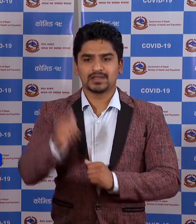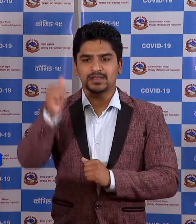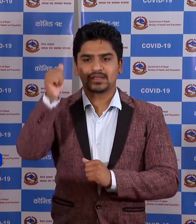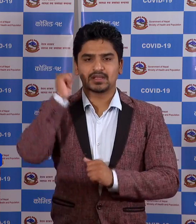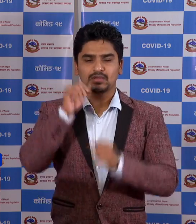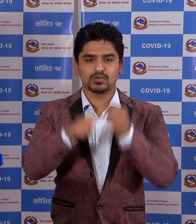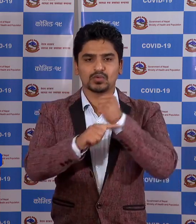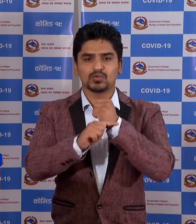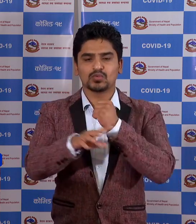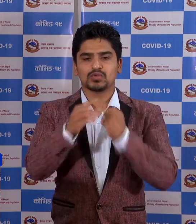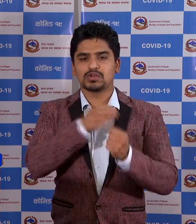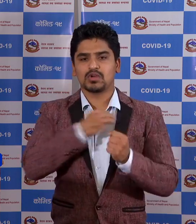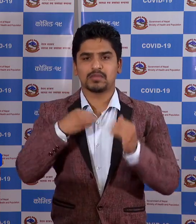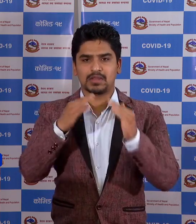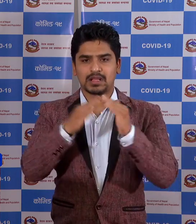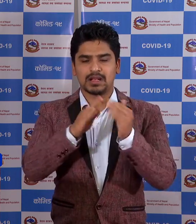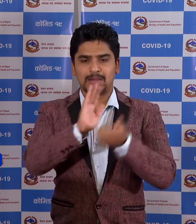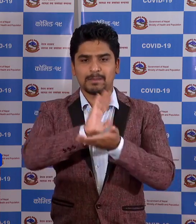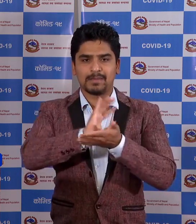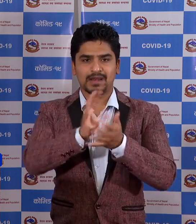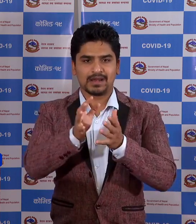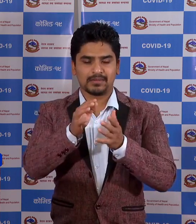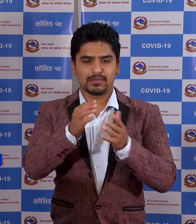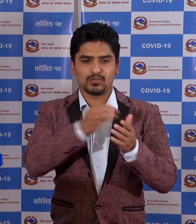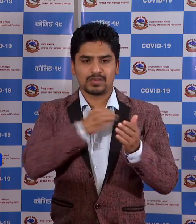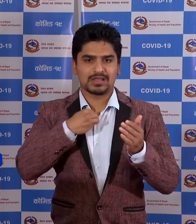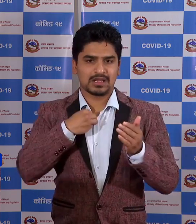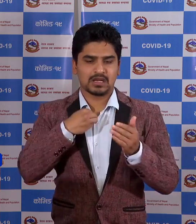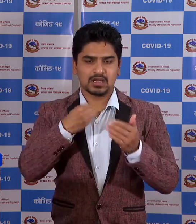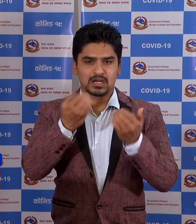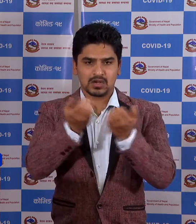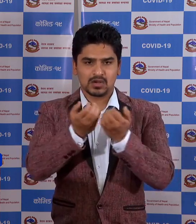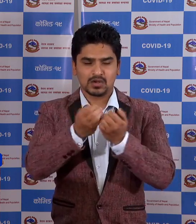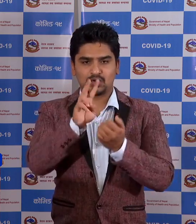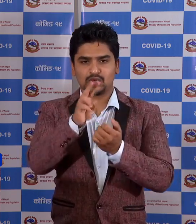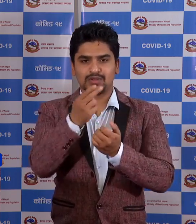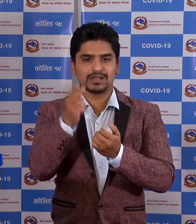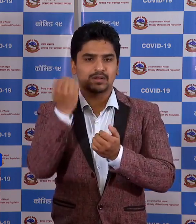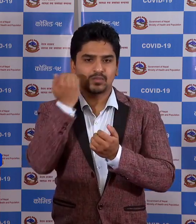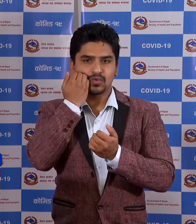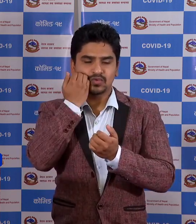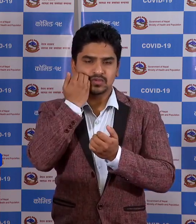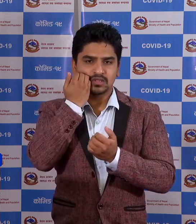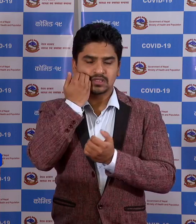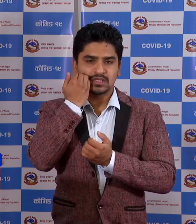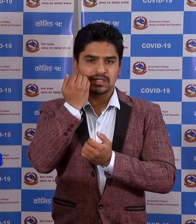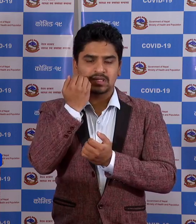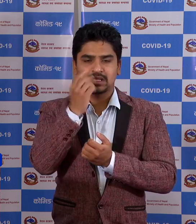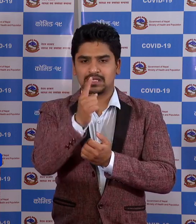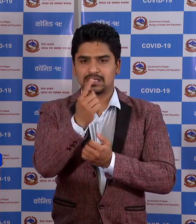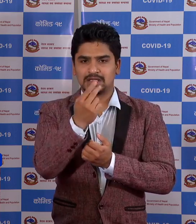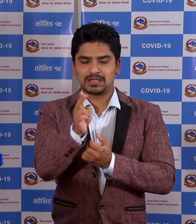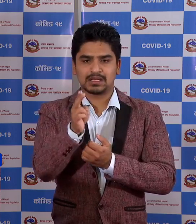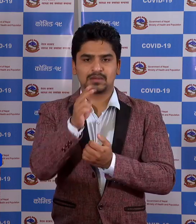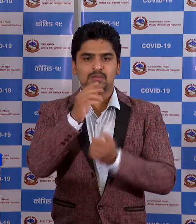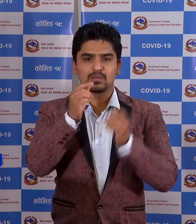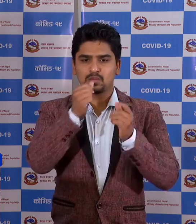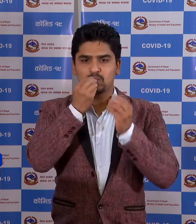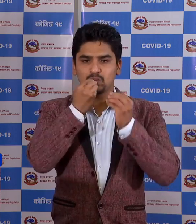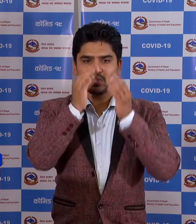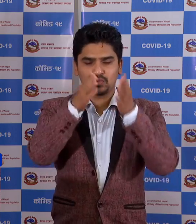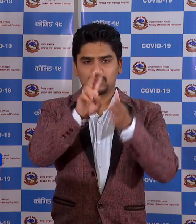हिजो कोशी अस्पताल विराटनगरमा उपचारमा रहेका 2 वटा पुरुषहरू, एकजना